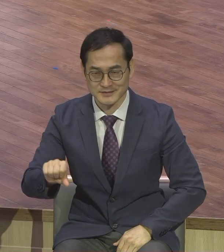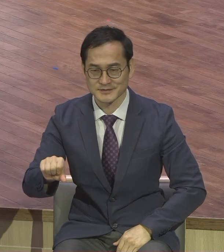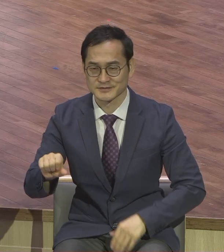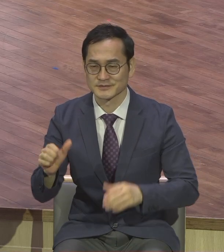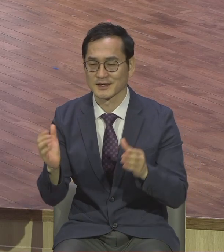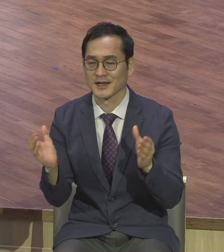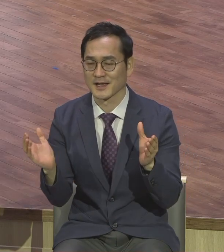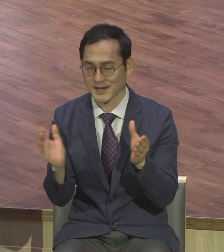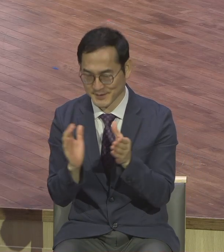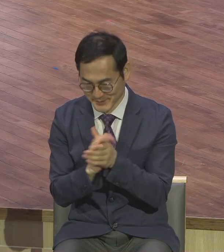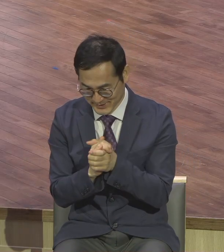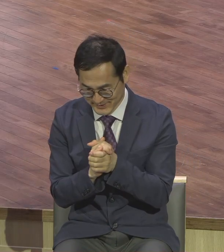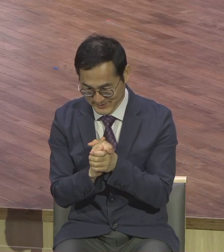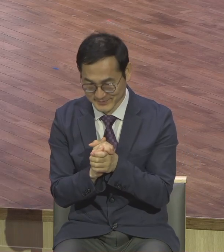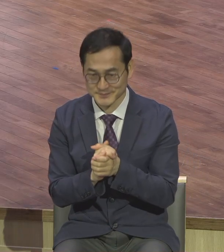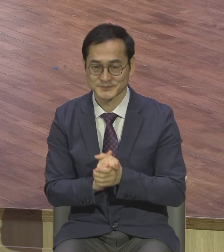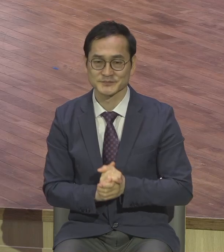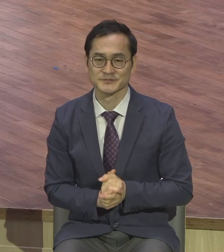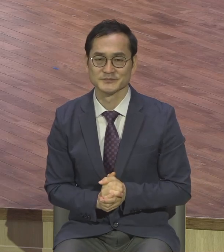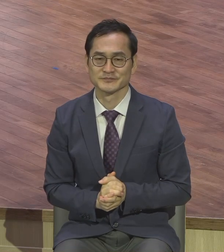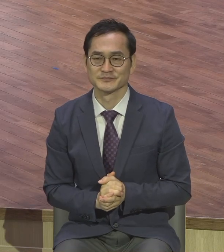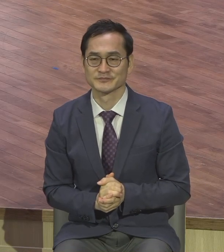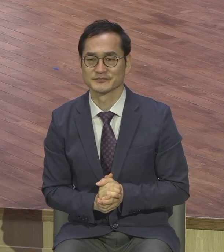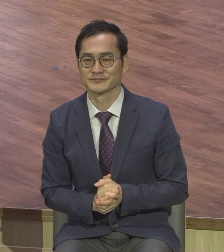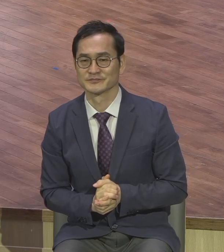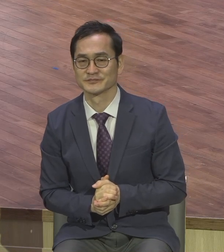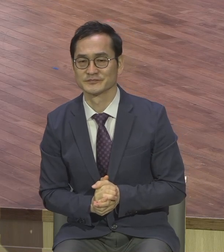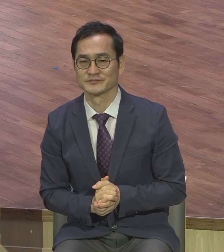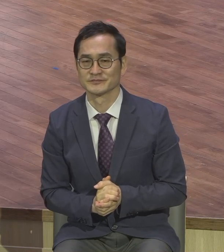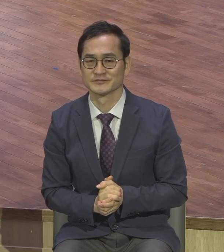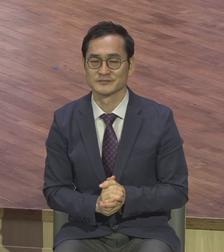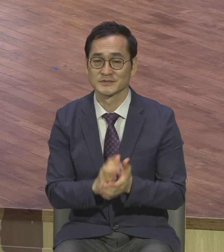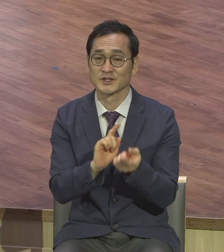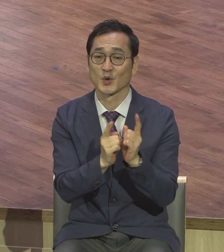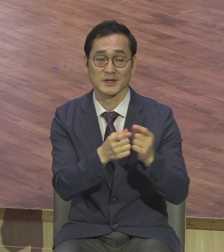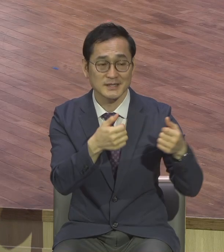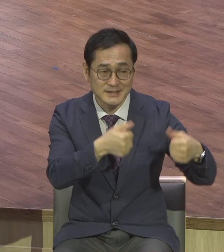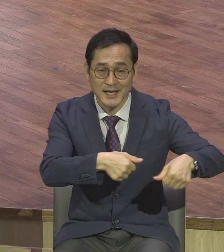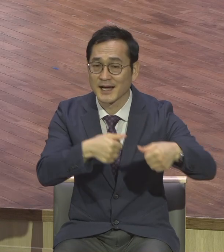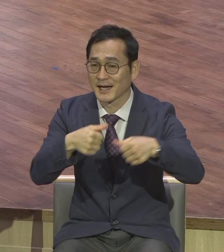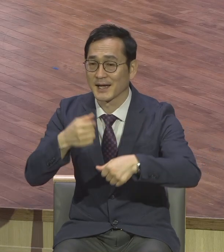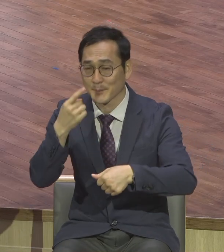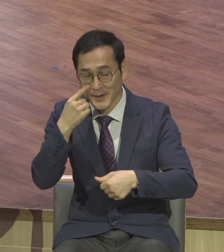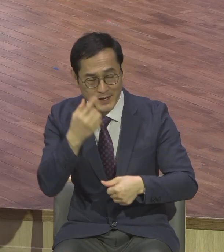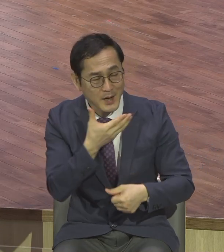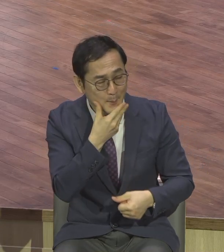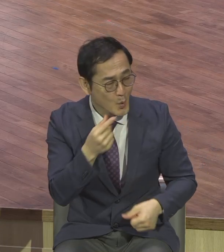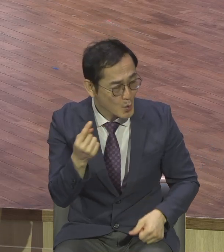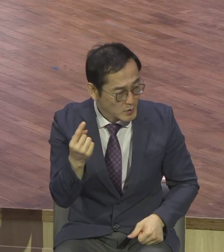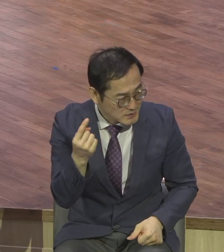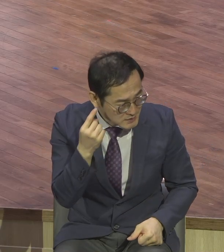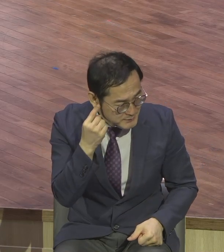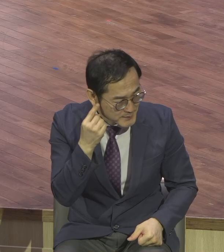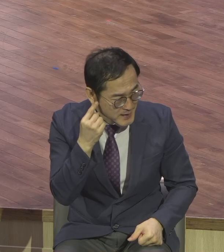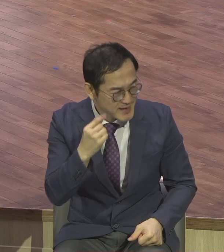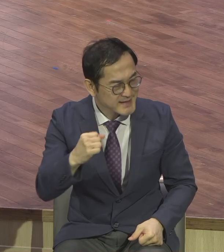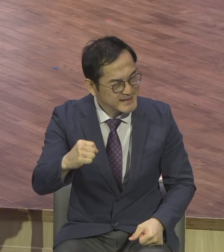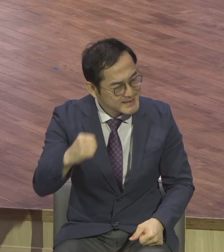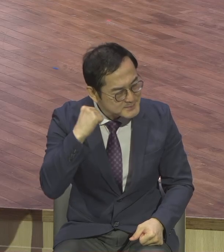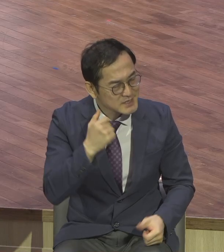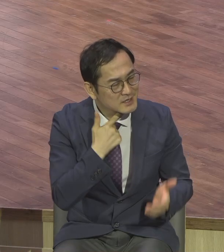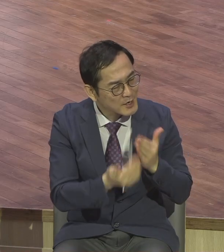아멘. 온라인 예배되는 성도들 원미스올 비전올 모두 서로 인사합시다. 복음의